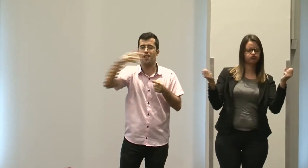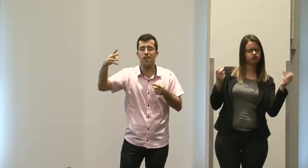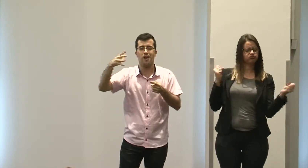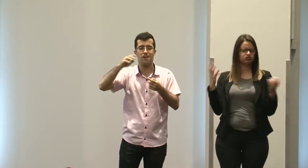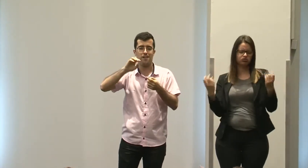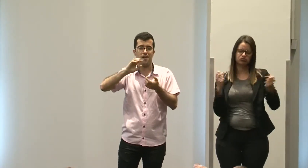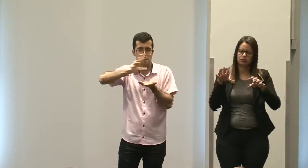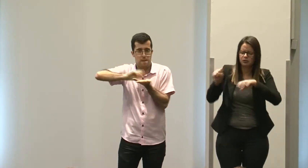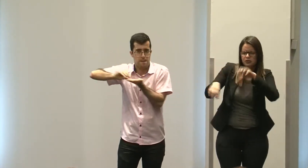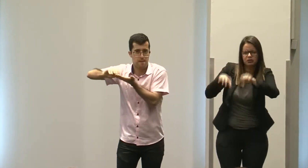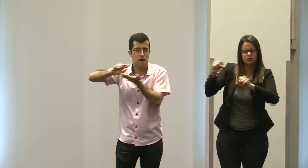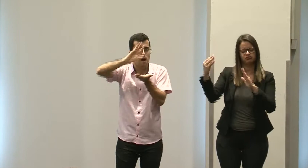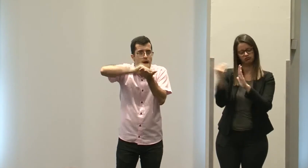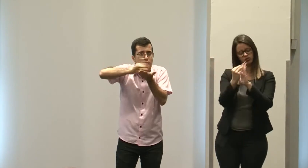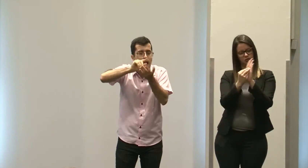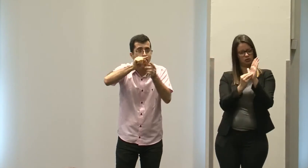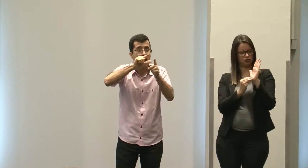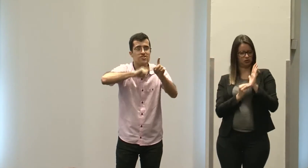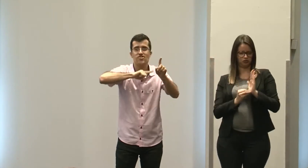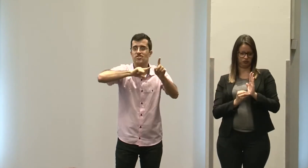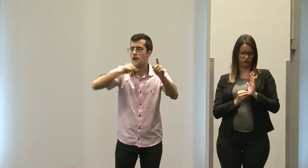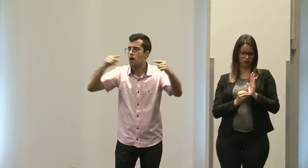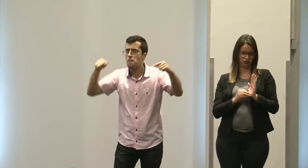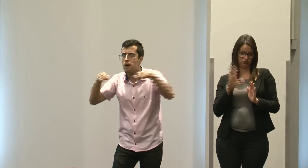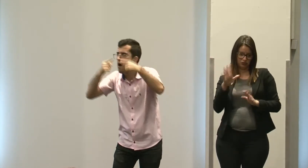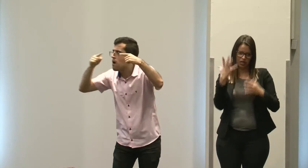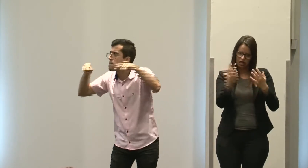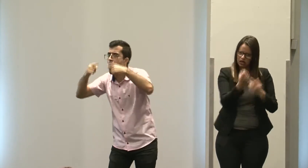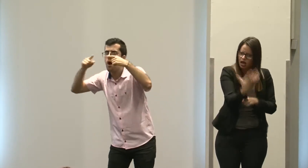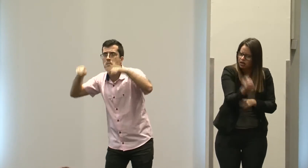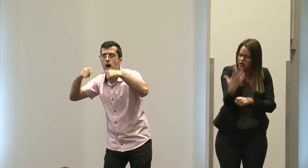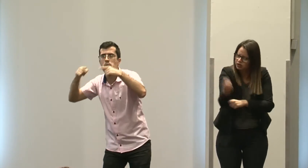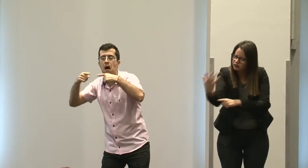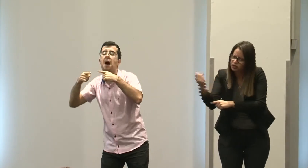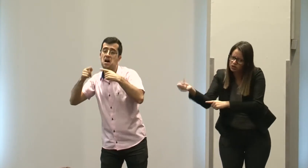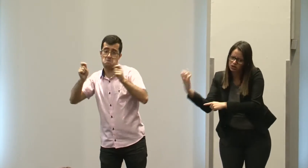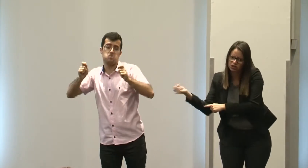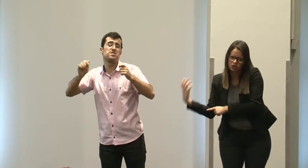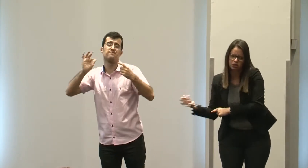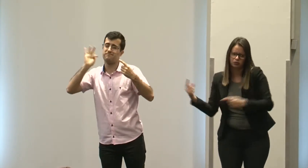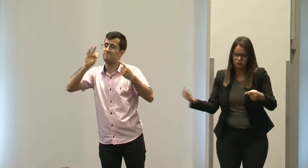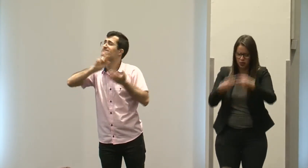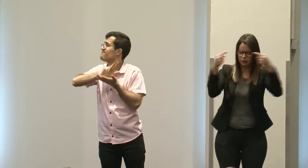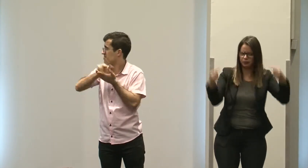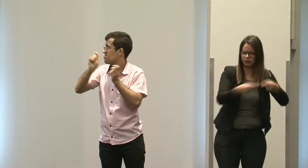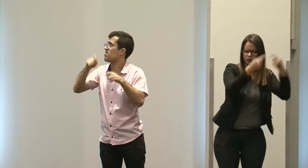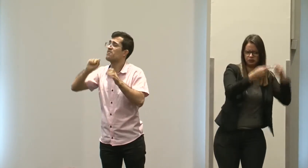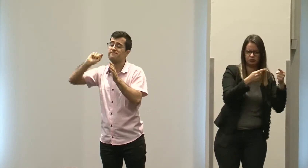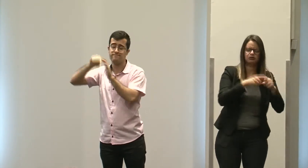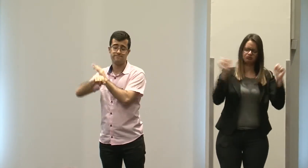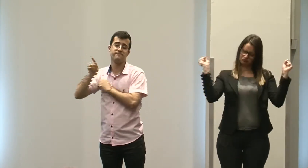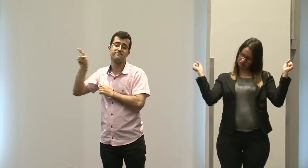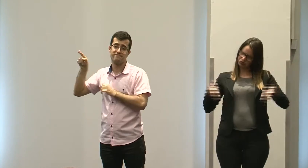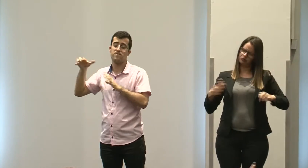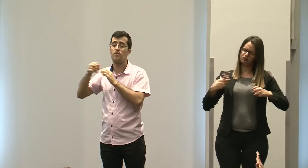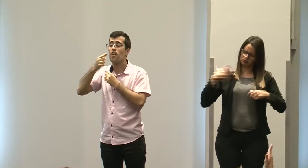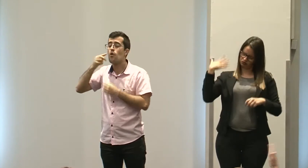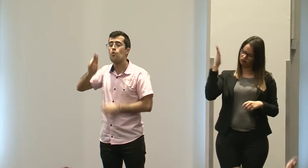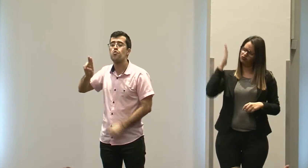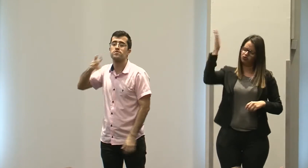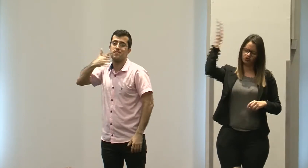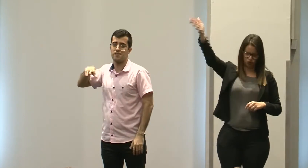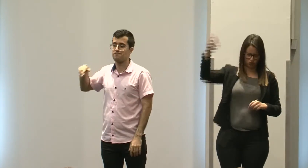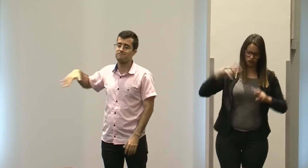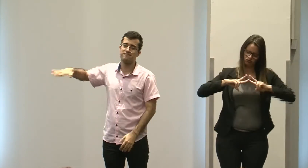uso natural para conseguir fazer registros maiores e, assim, fazer um comparativo, uma análise